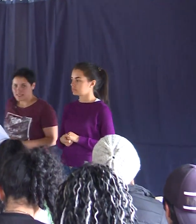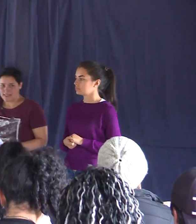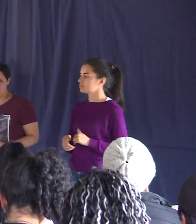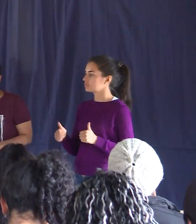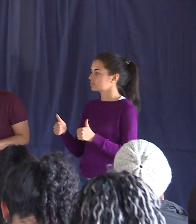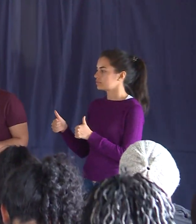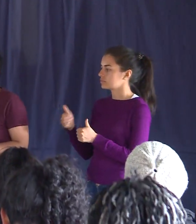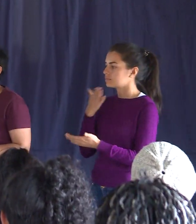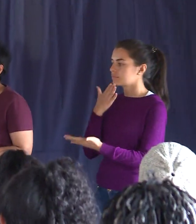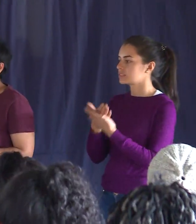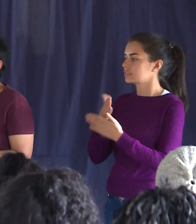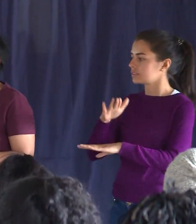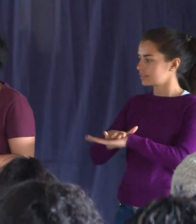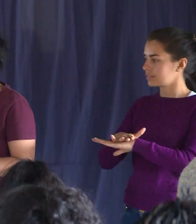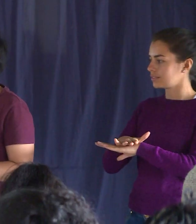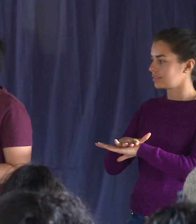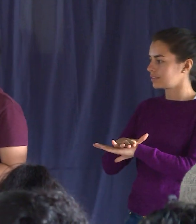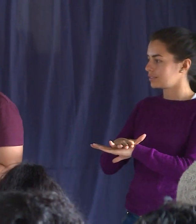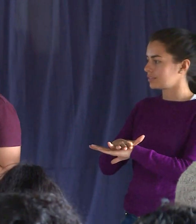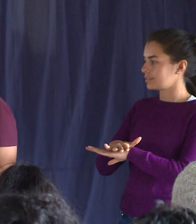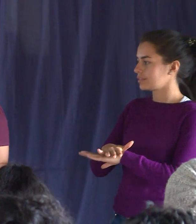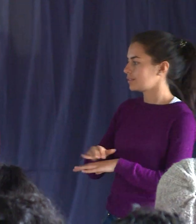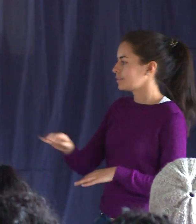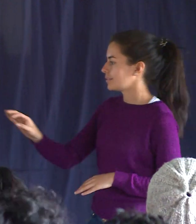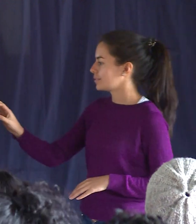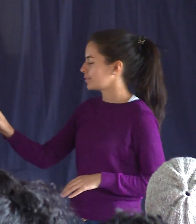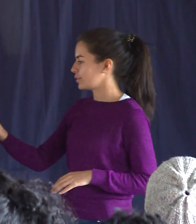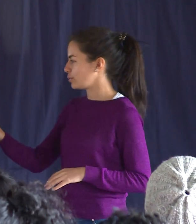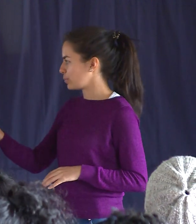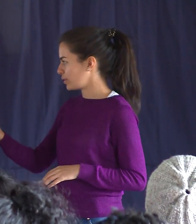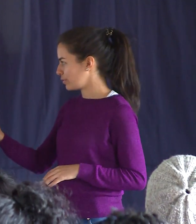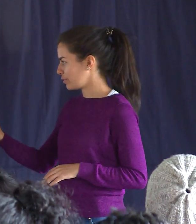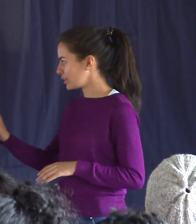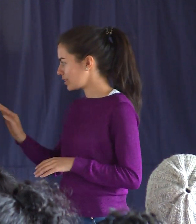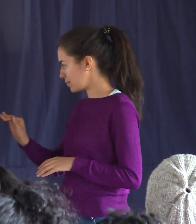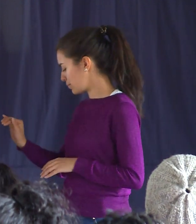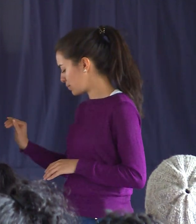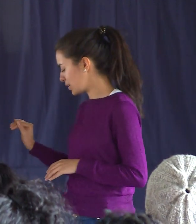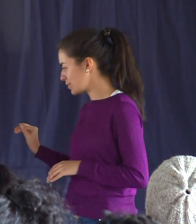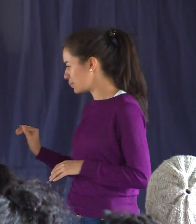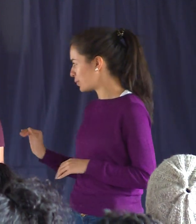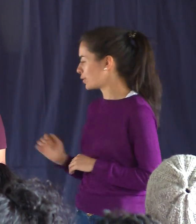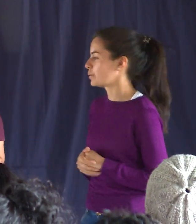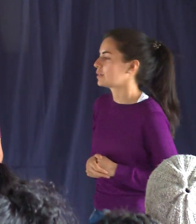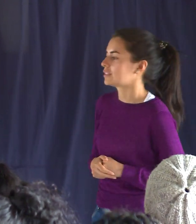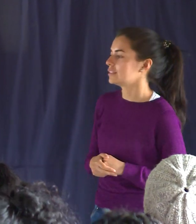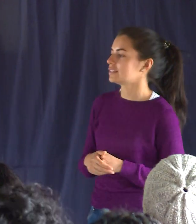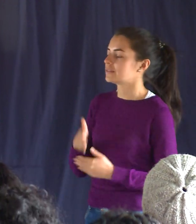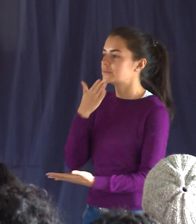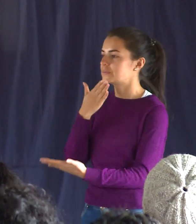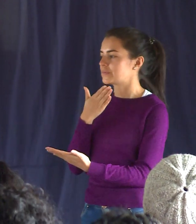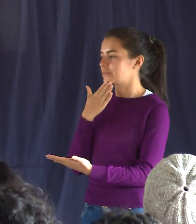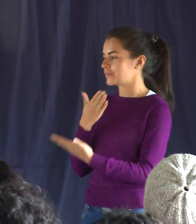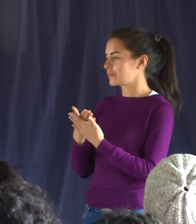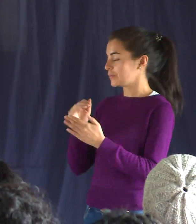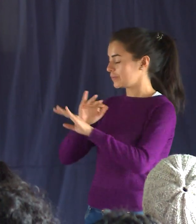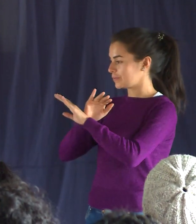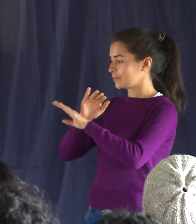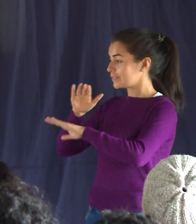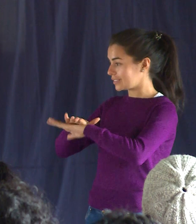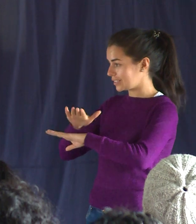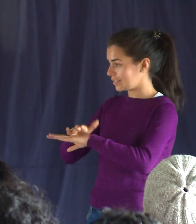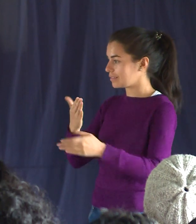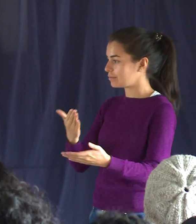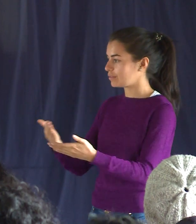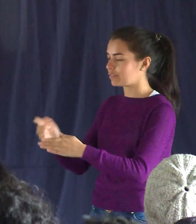Bueno, buenas tardes, bienvenidas y bienvenidos a la Facultad de Educación Física, a la sede de Valmaría,